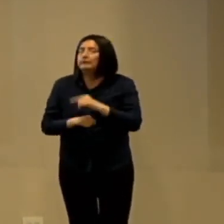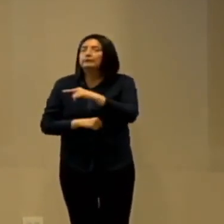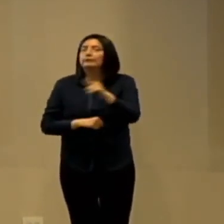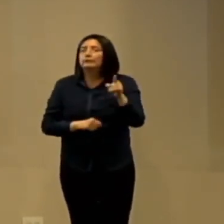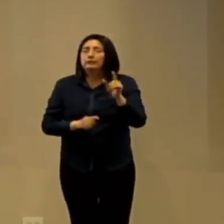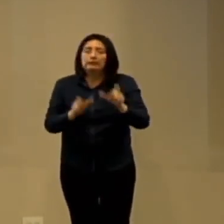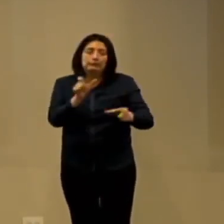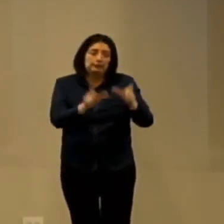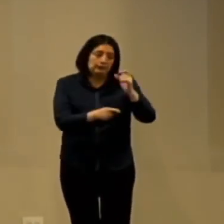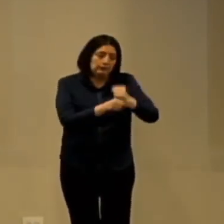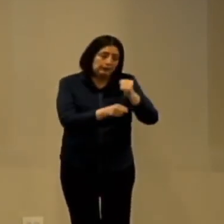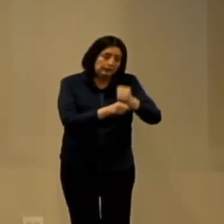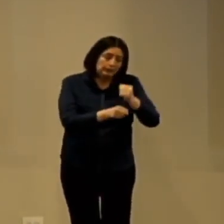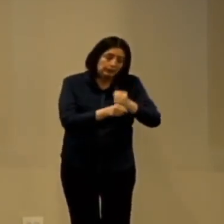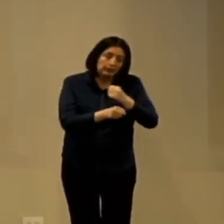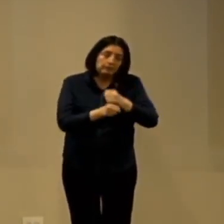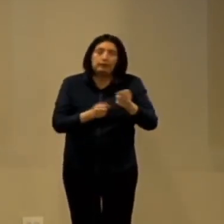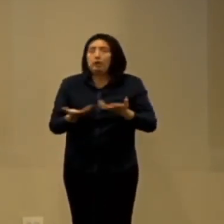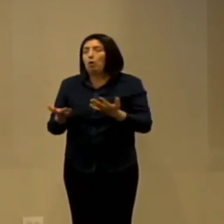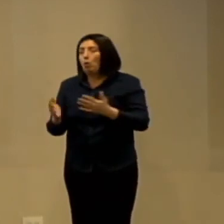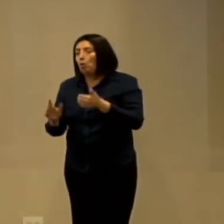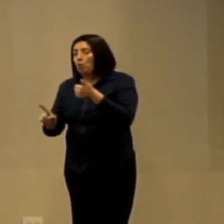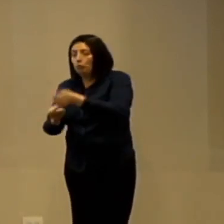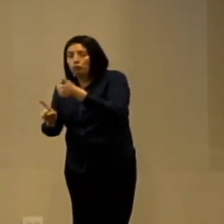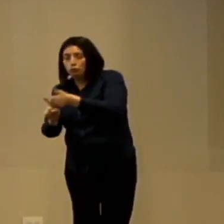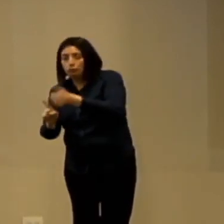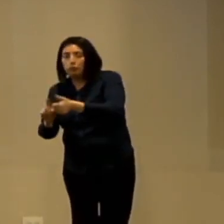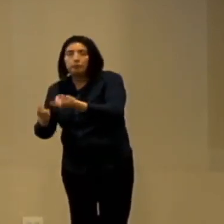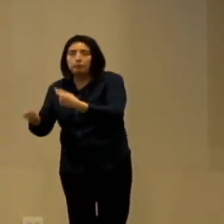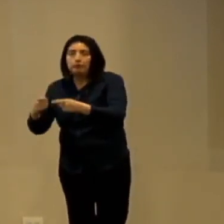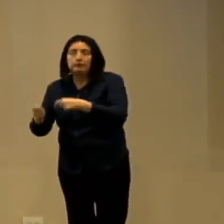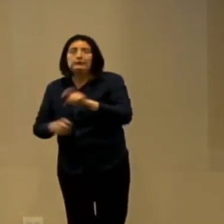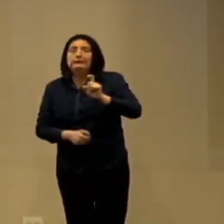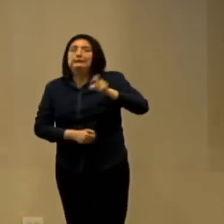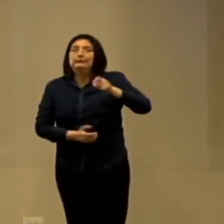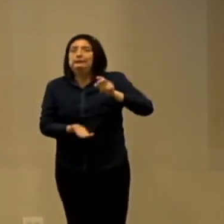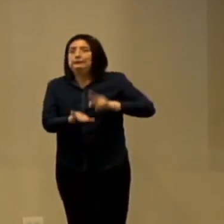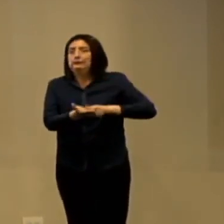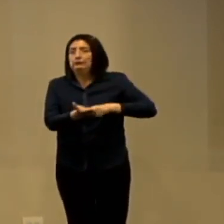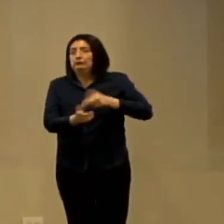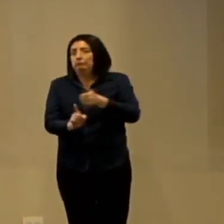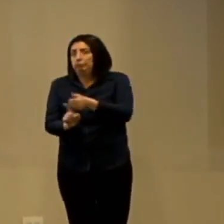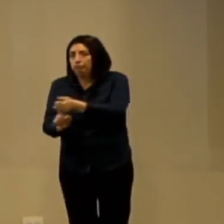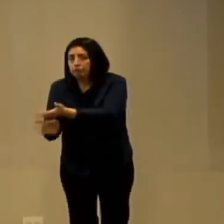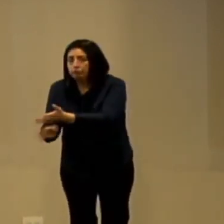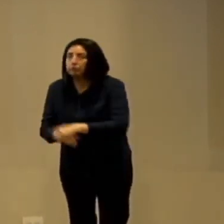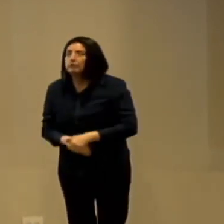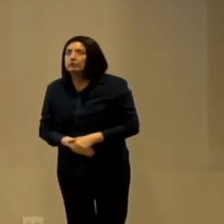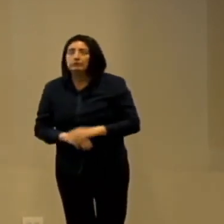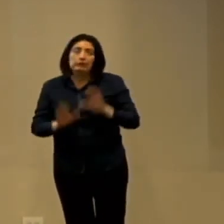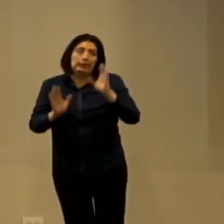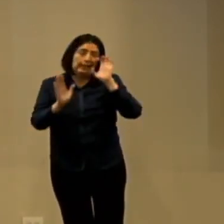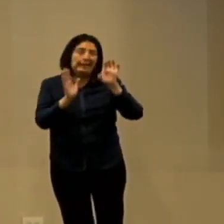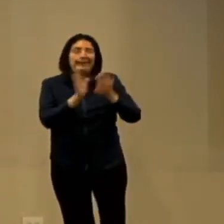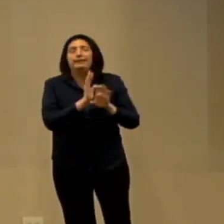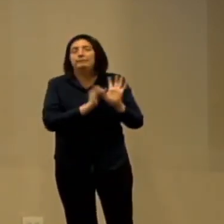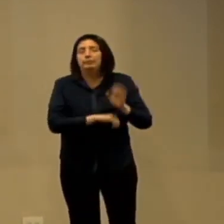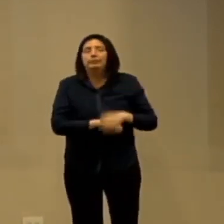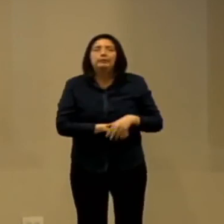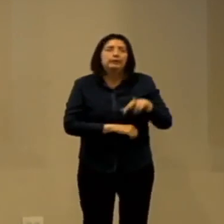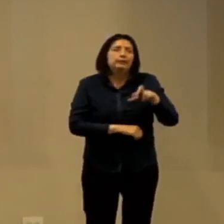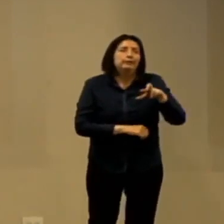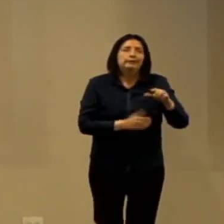los que están trabajando, los que tienen su negocio propio, deberían autoasegurarse. Miren, siendo el ejemplo de Pepe